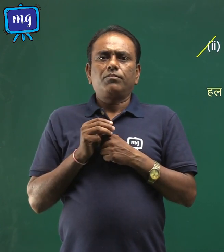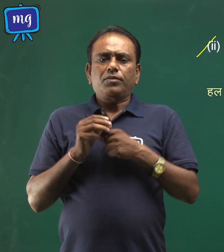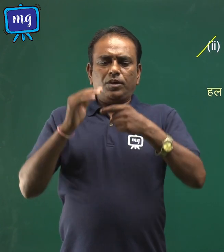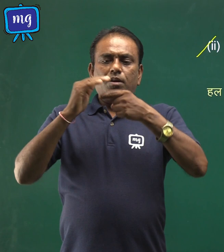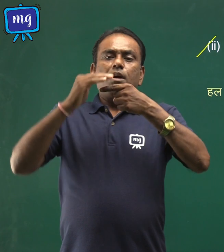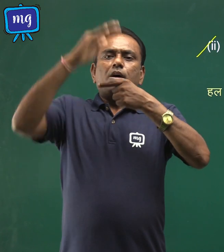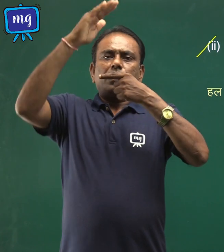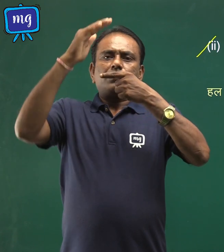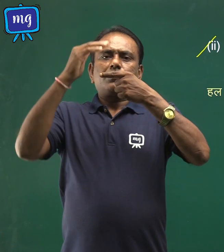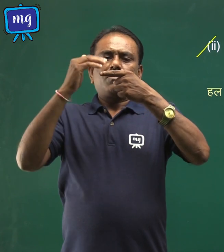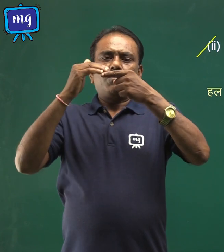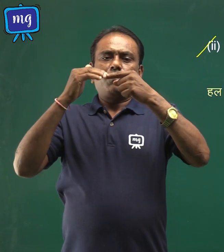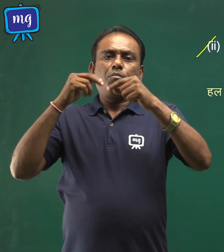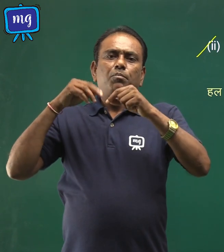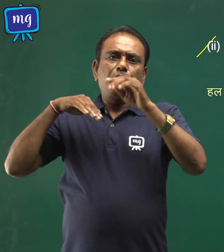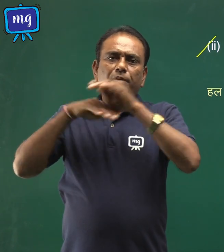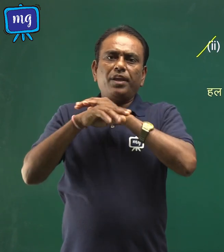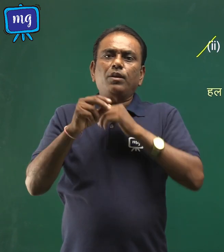अंश में 2 से गुणा,